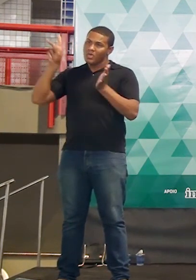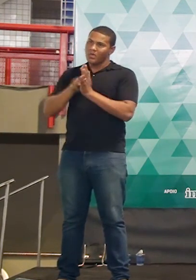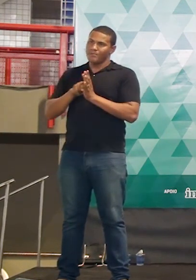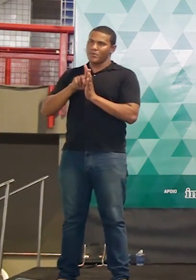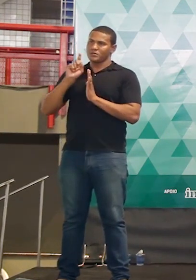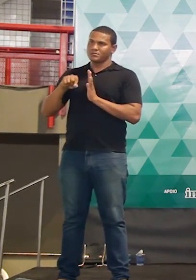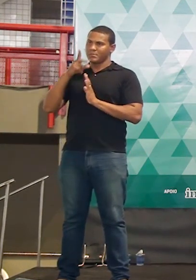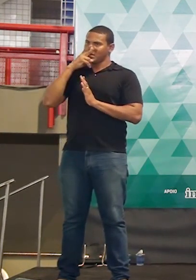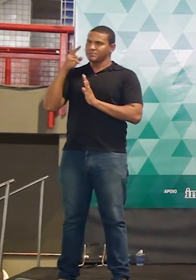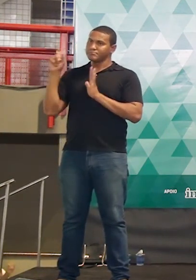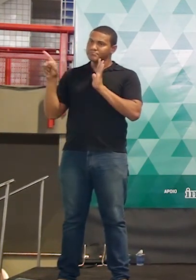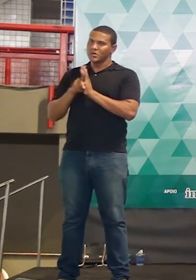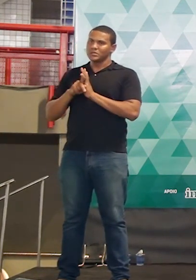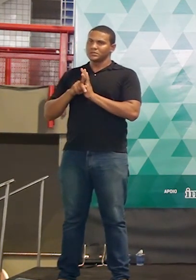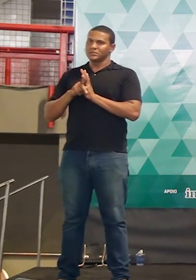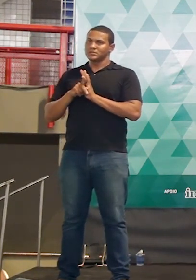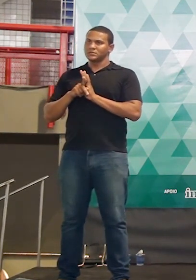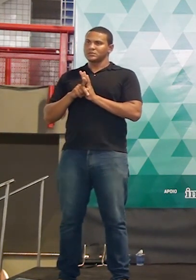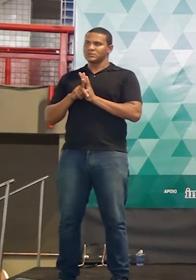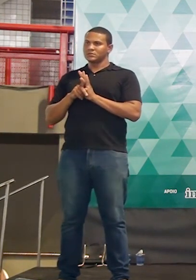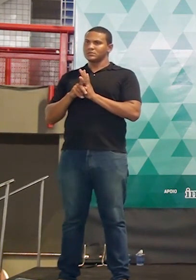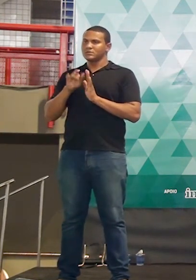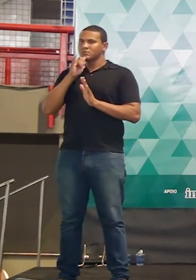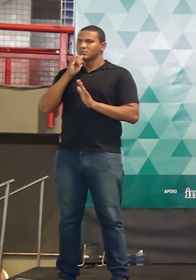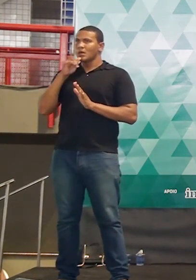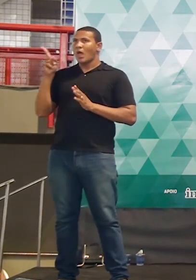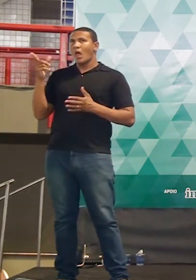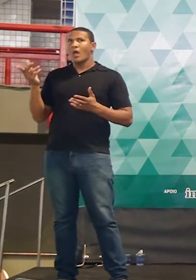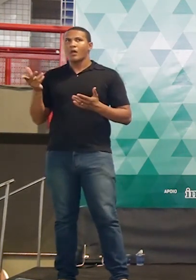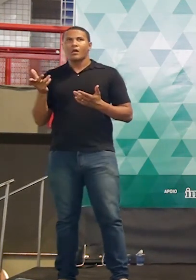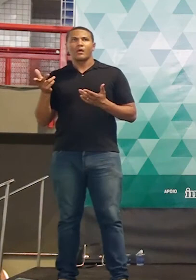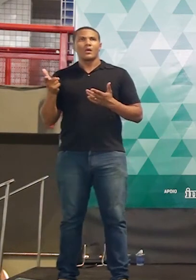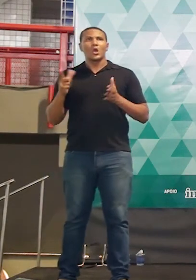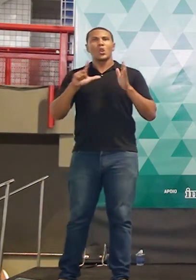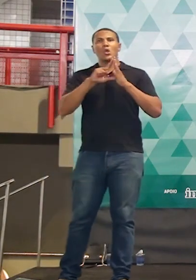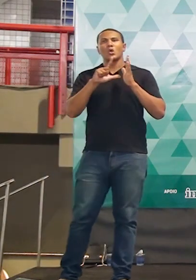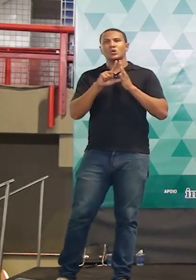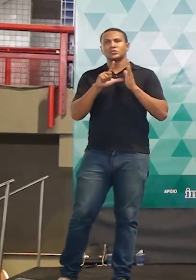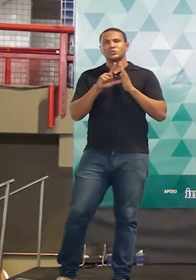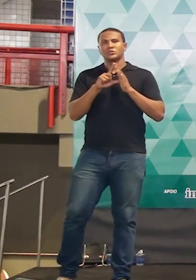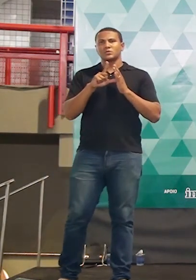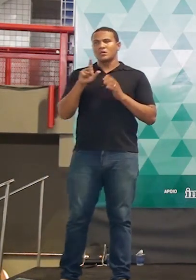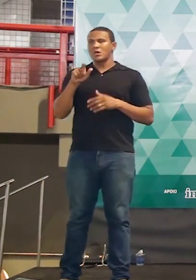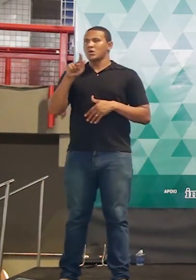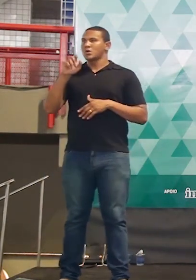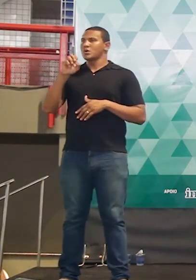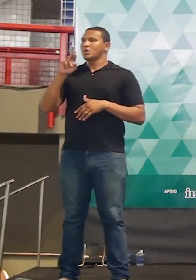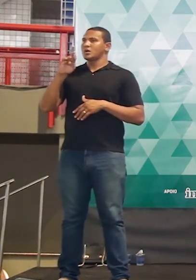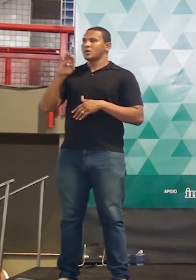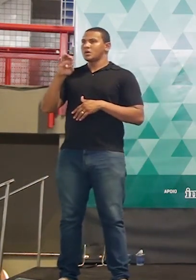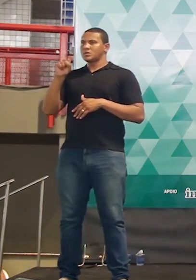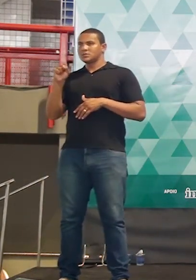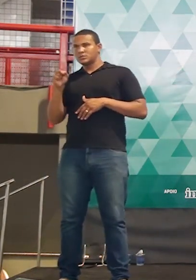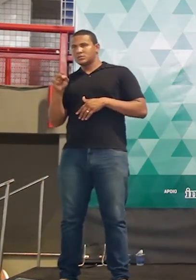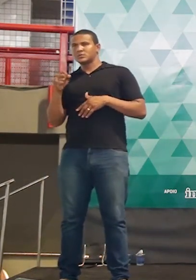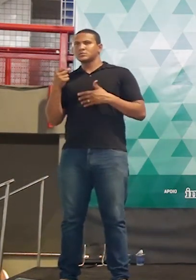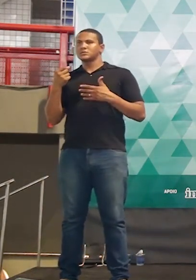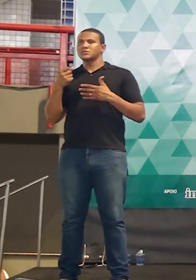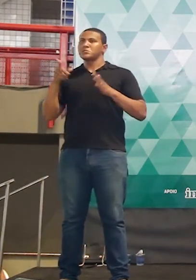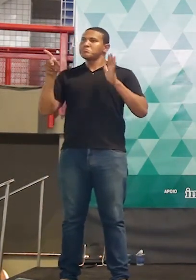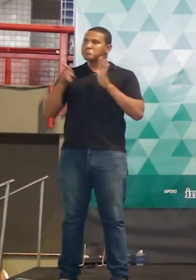de posse. Eu vou botar uma loja para mim, aí eu digo Goretes Boutique.